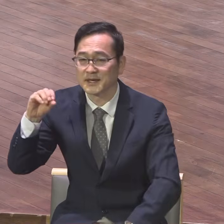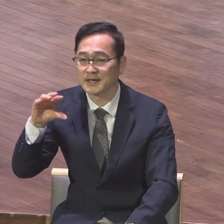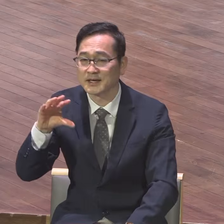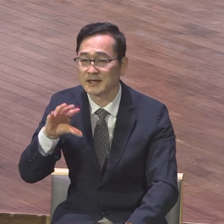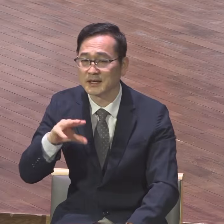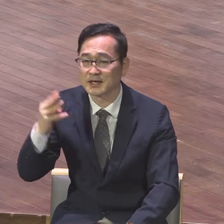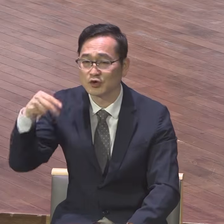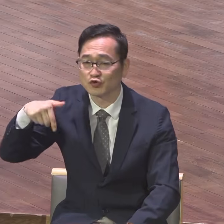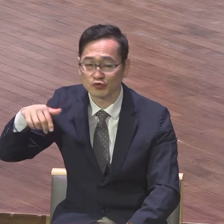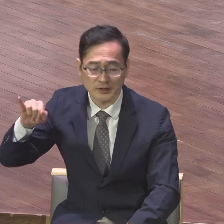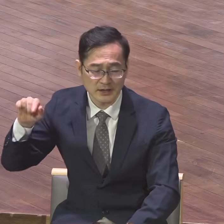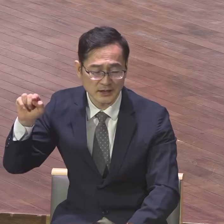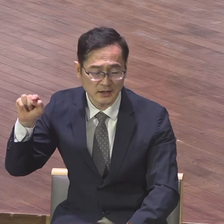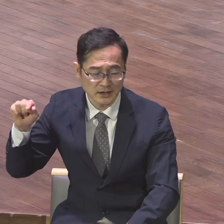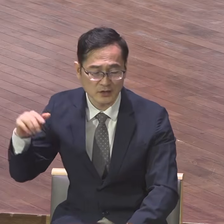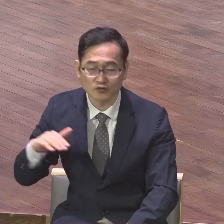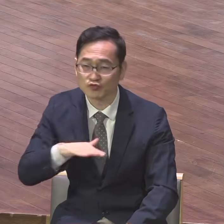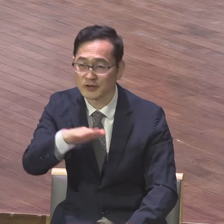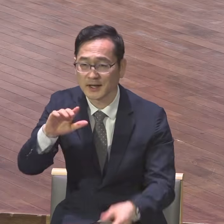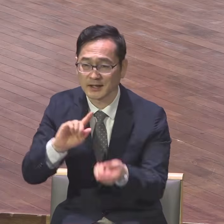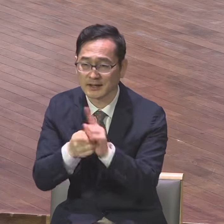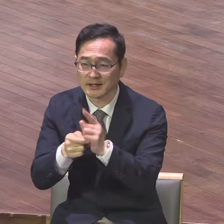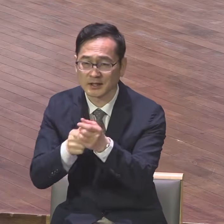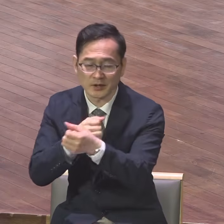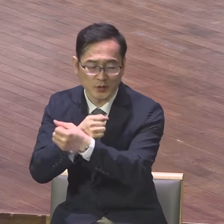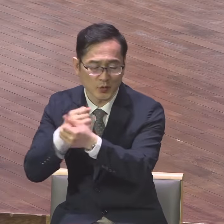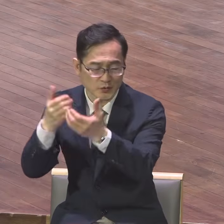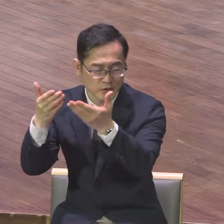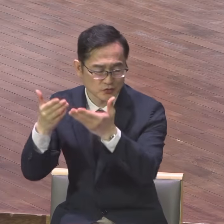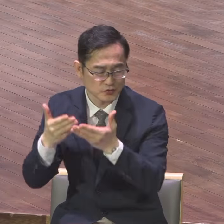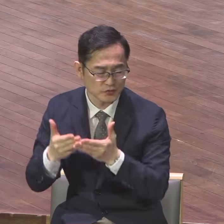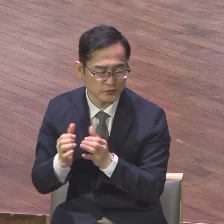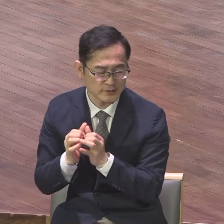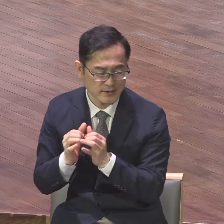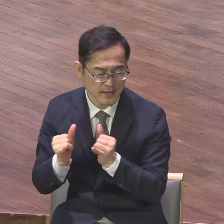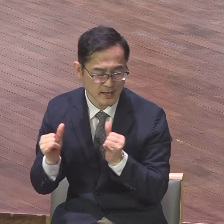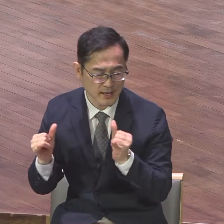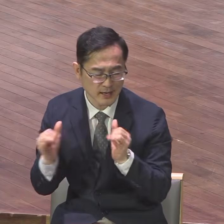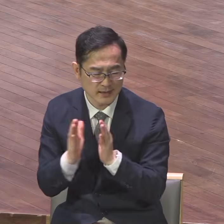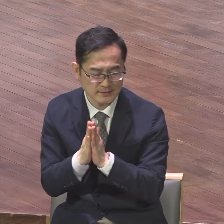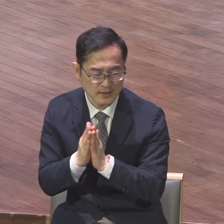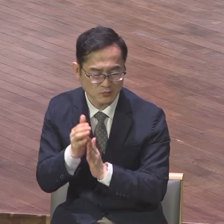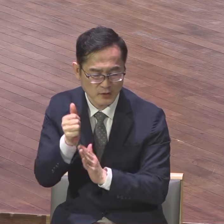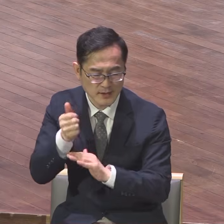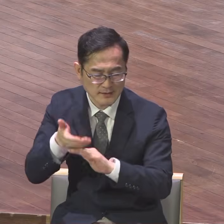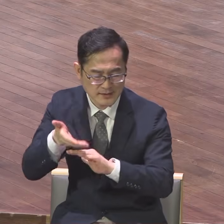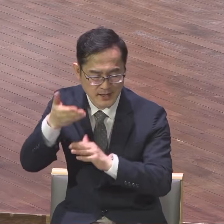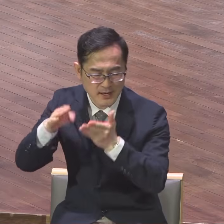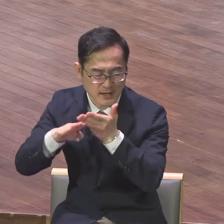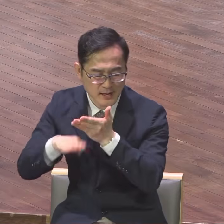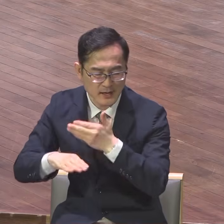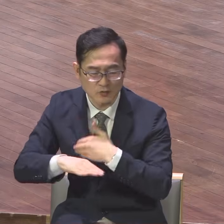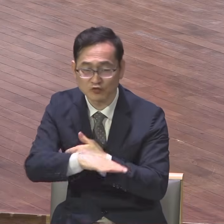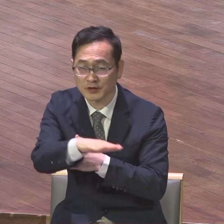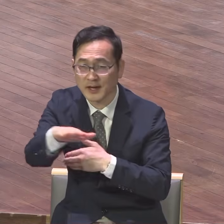어둠의 밀루기 우리의 대속자 사무엘 사마오리의